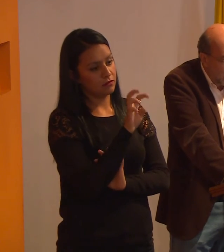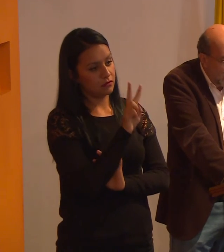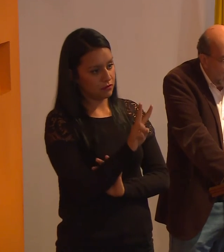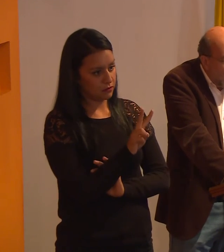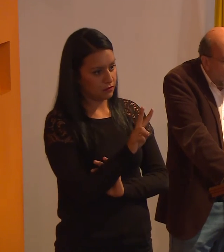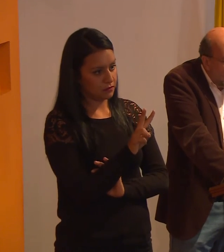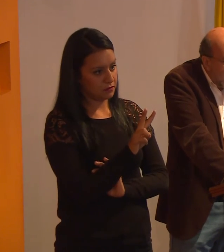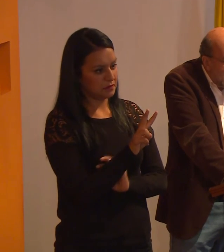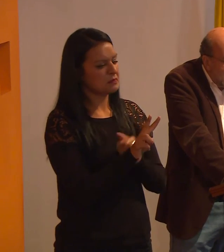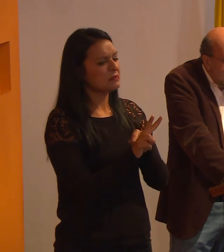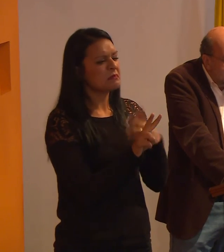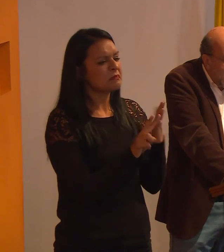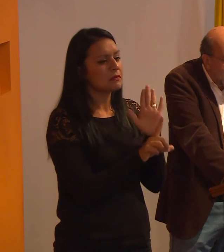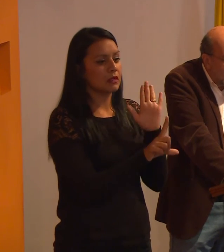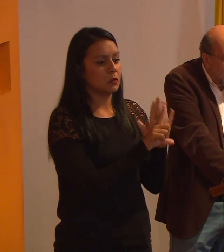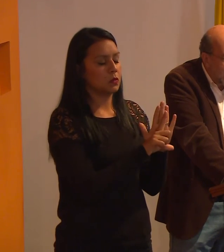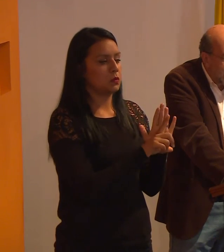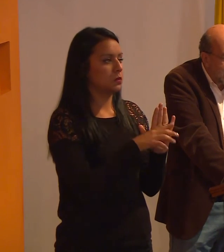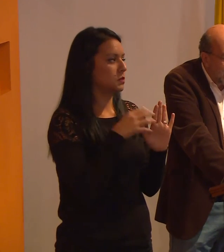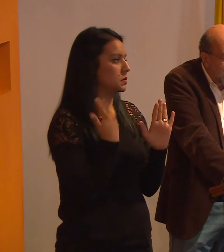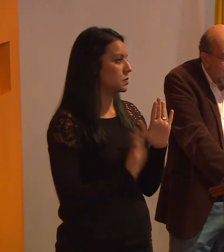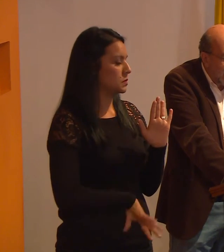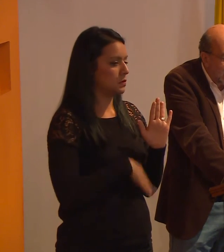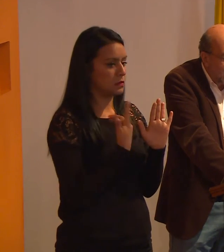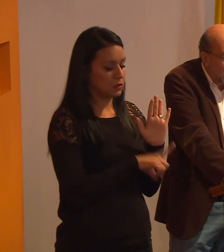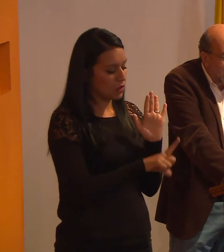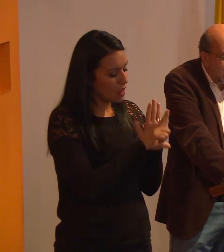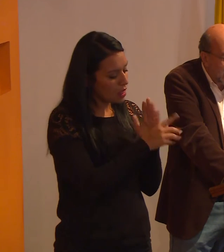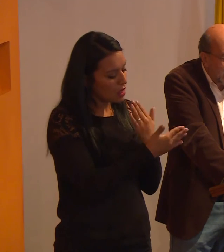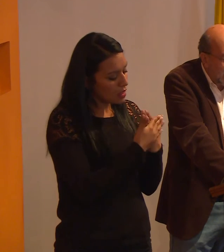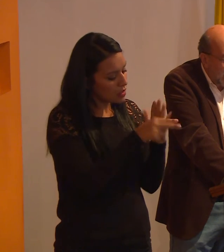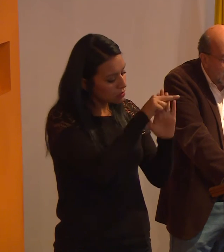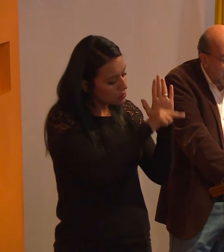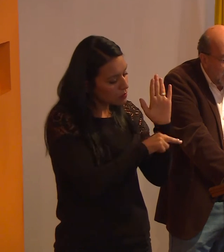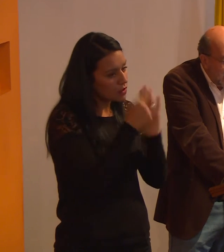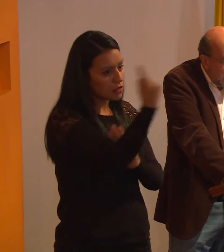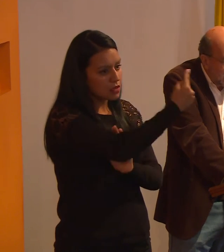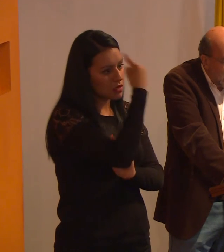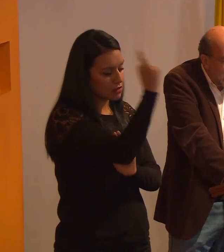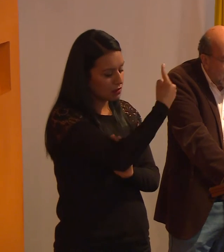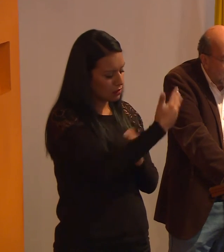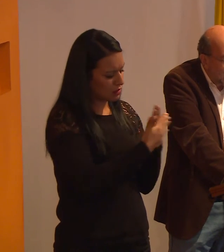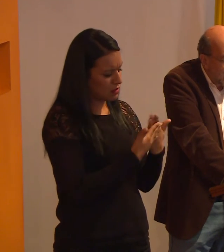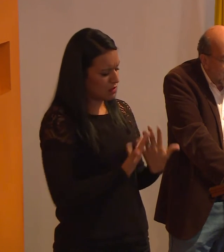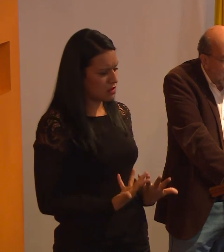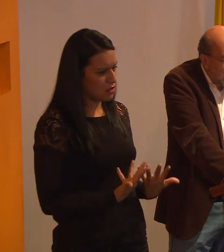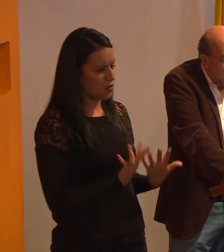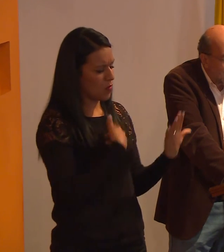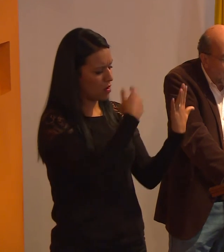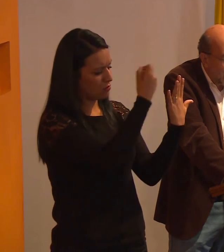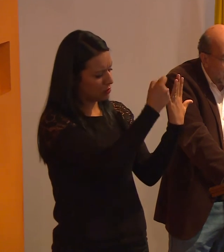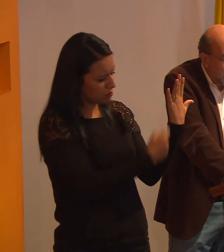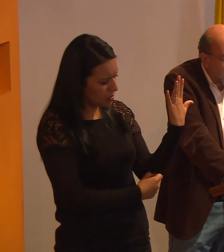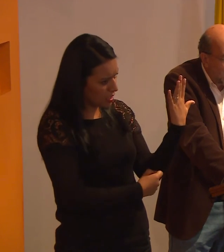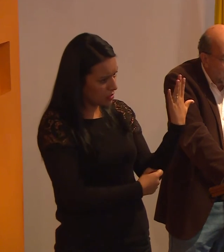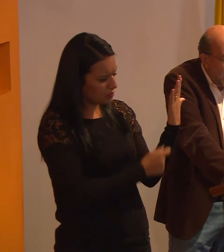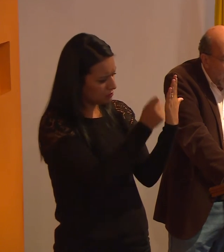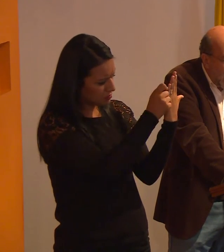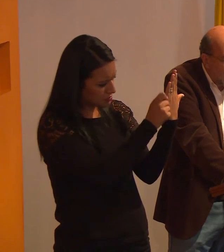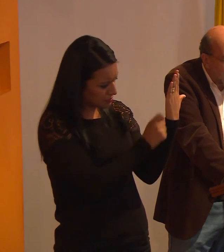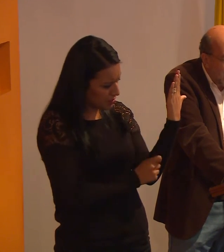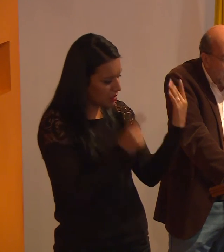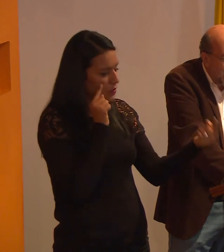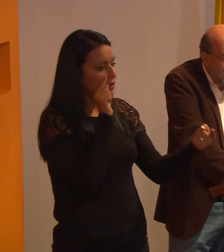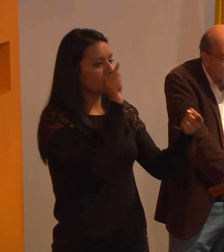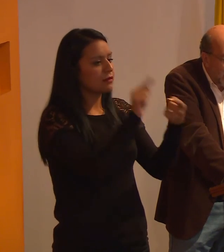1992, una ley marco que determina las normas generales y señala los criterios y objetivos